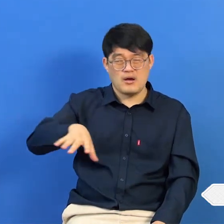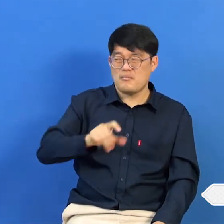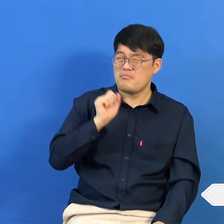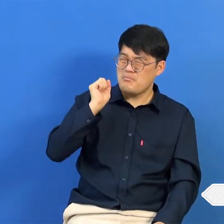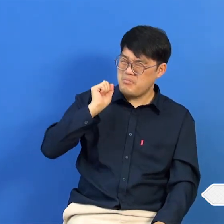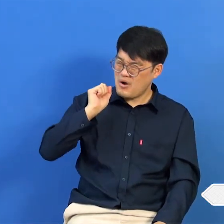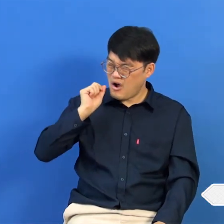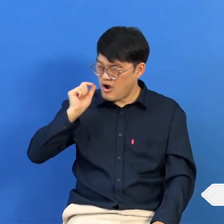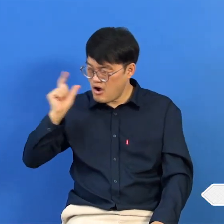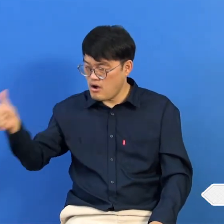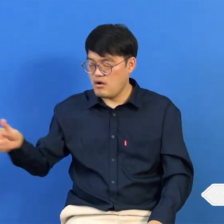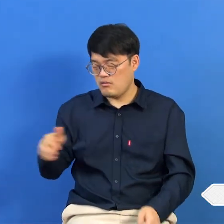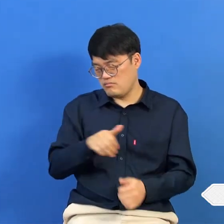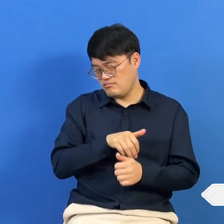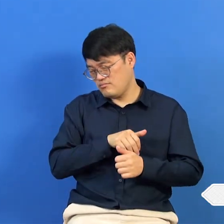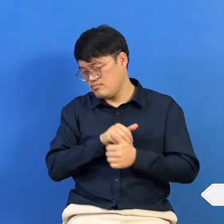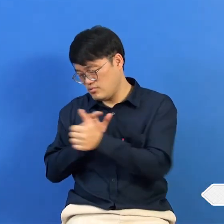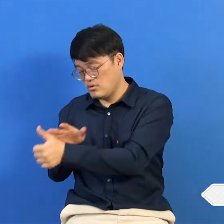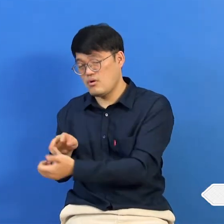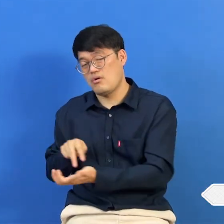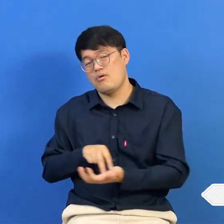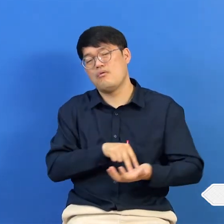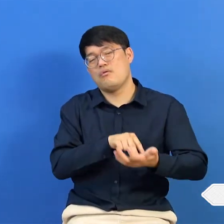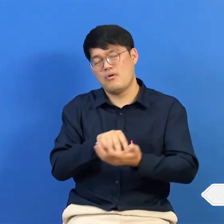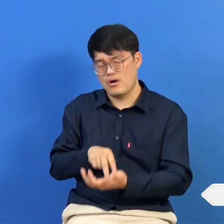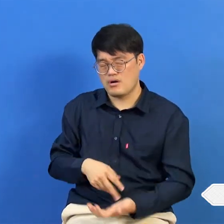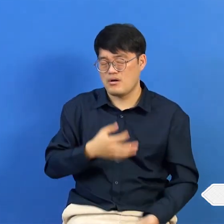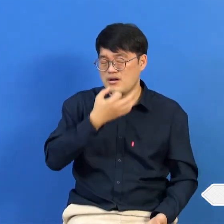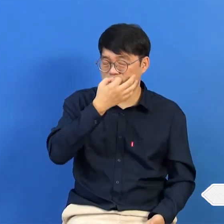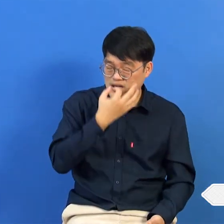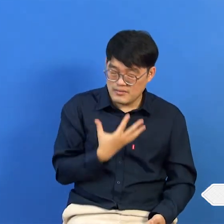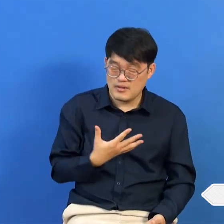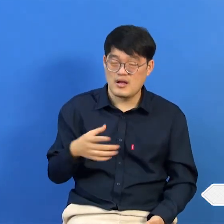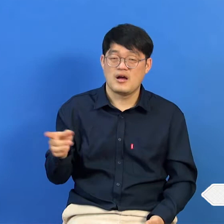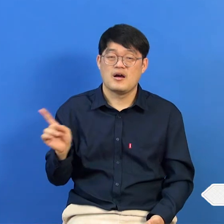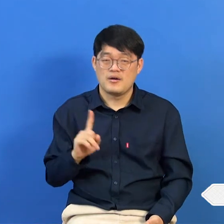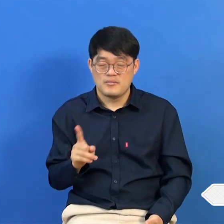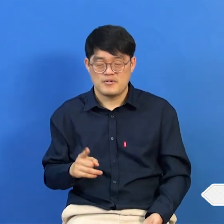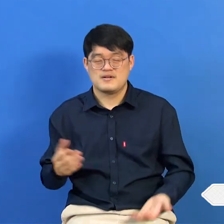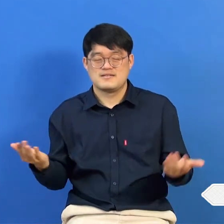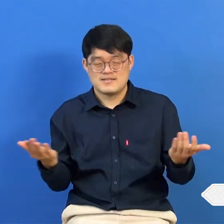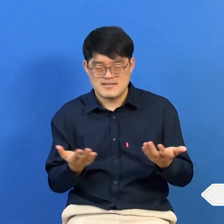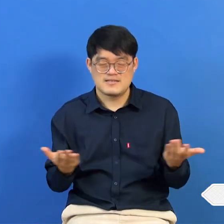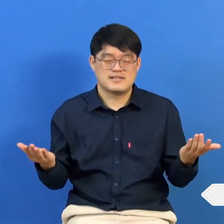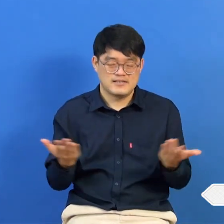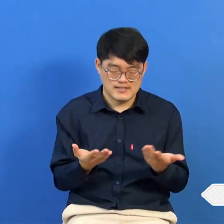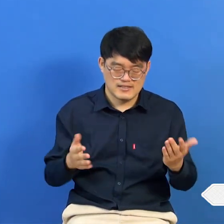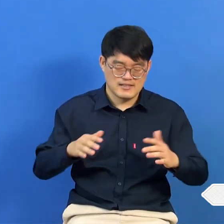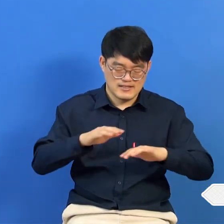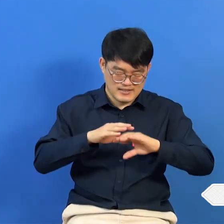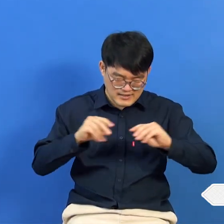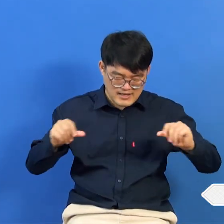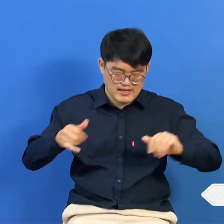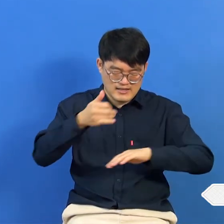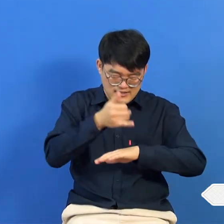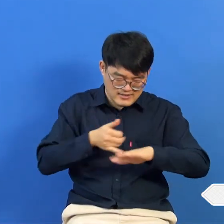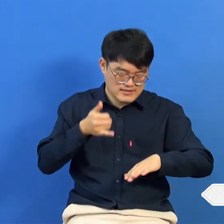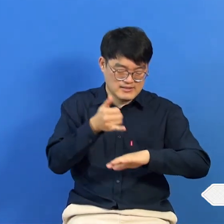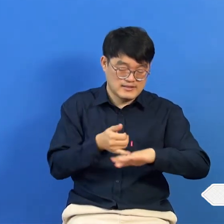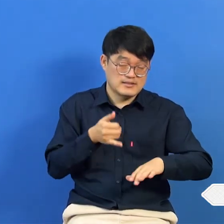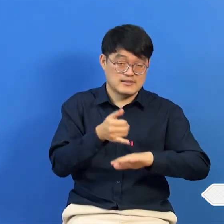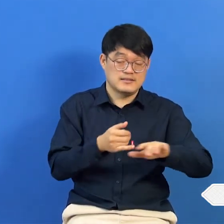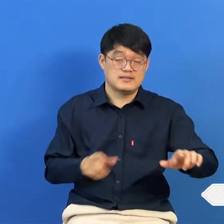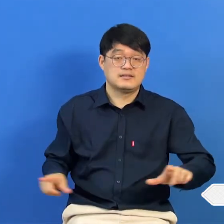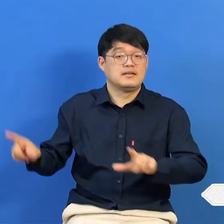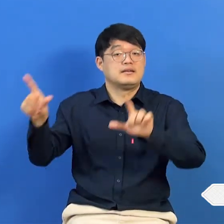머나먼 땅에서 외롭고 척박한 그 땅에서 맨손으로 땅을 일구면서 살아야 했습니다.